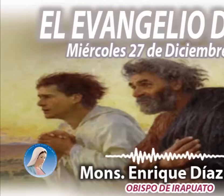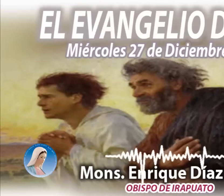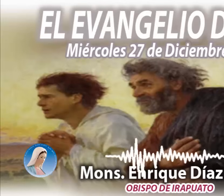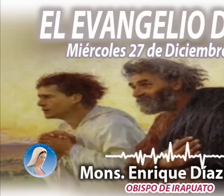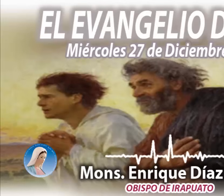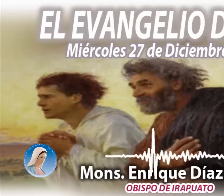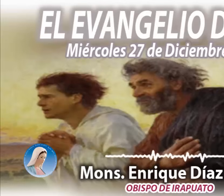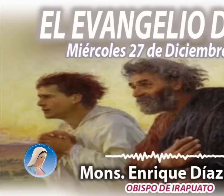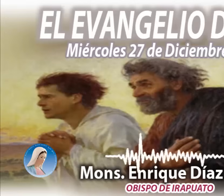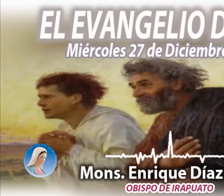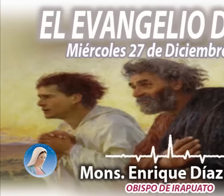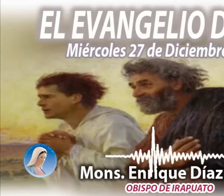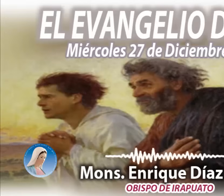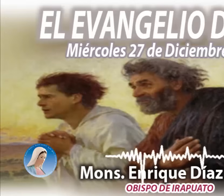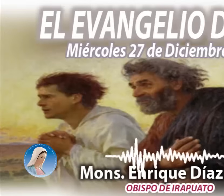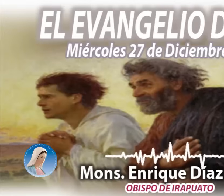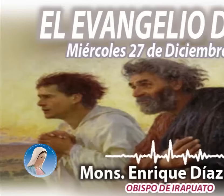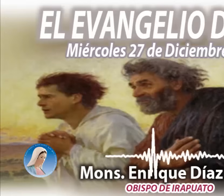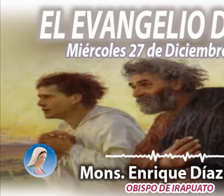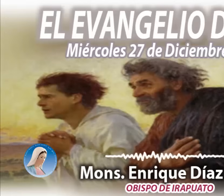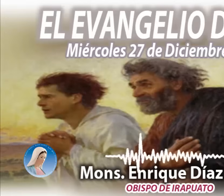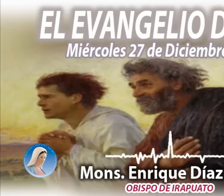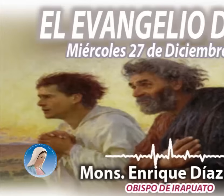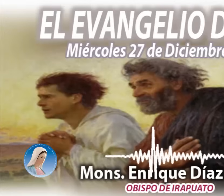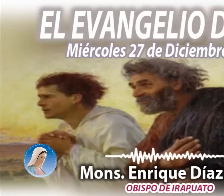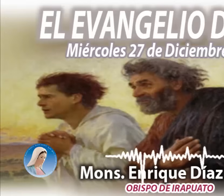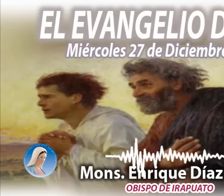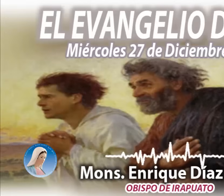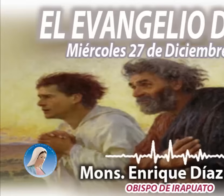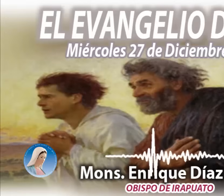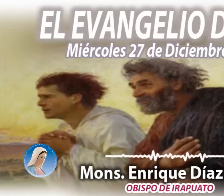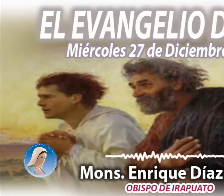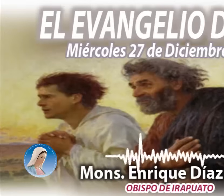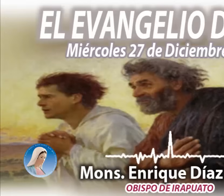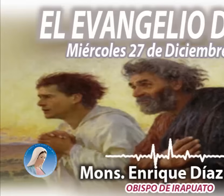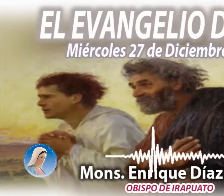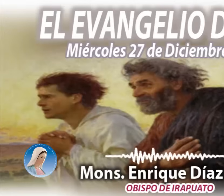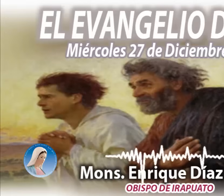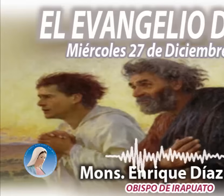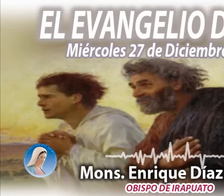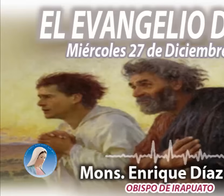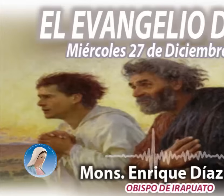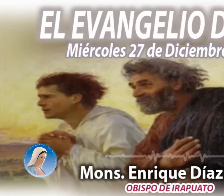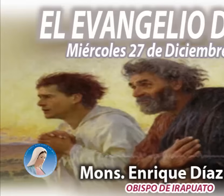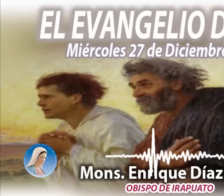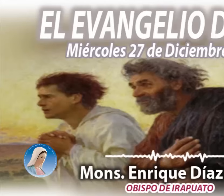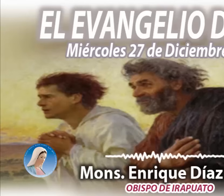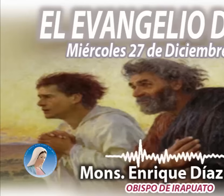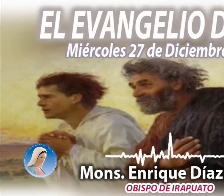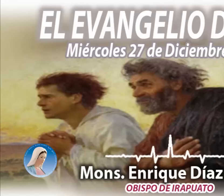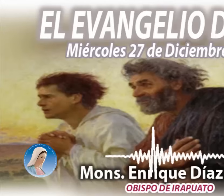El Evangelio del Día, en voz de Monseñor Enrique Díaz, a través de Radio María, voz